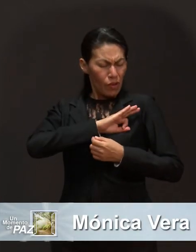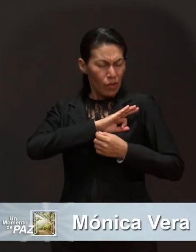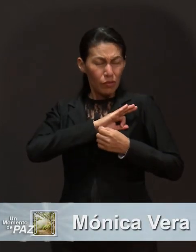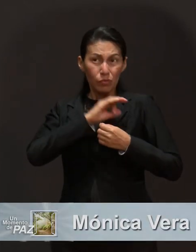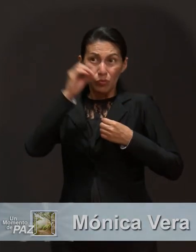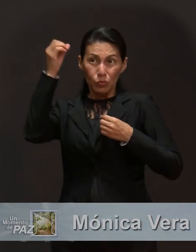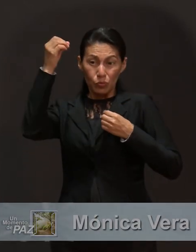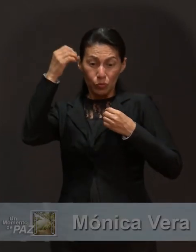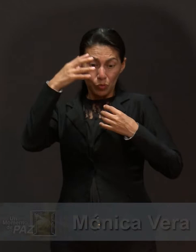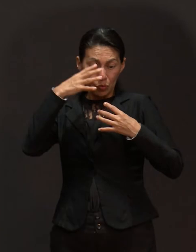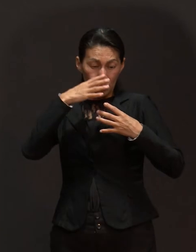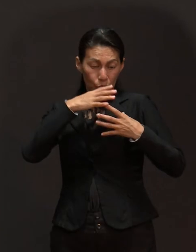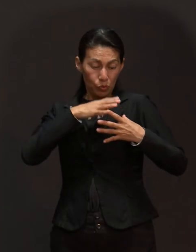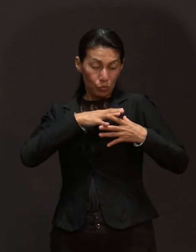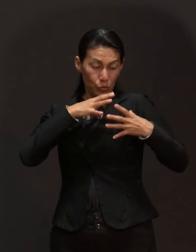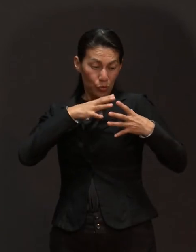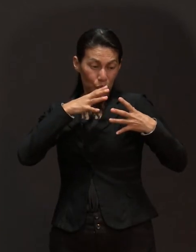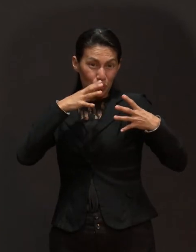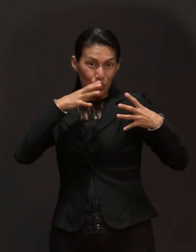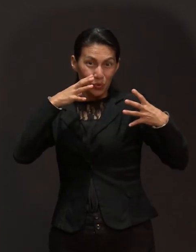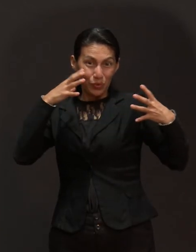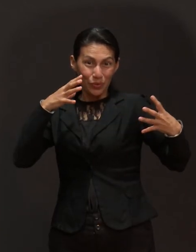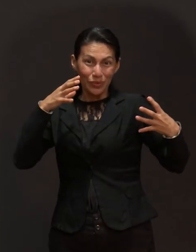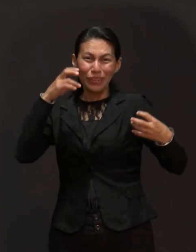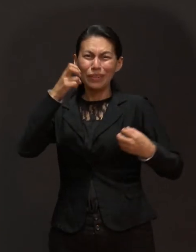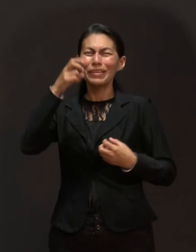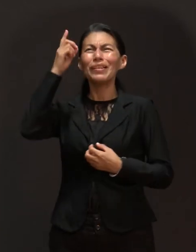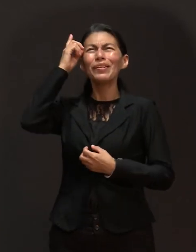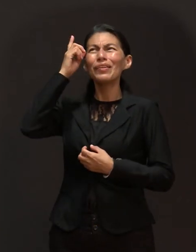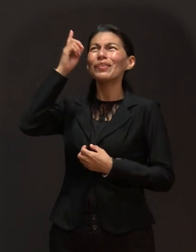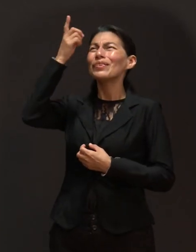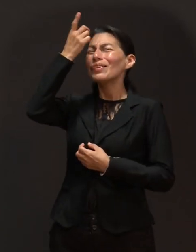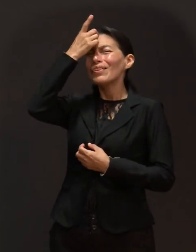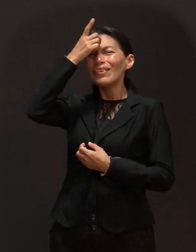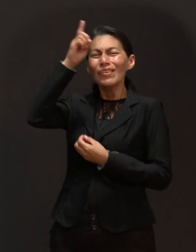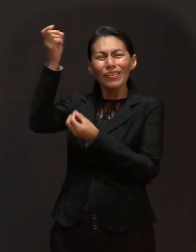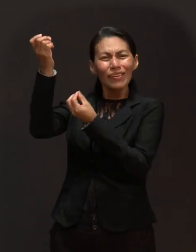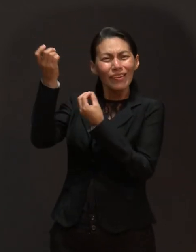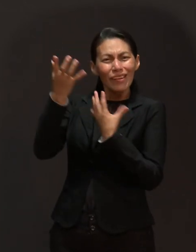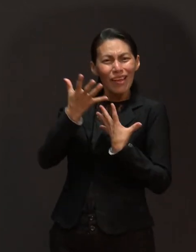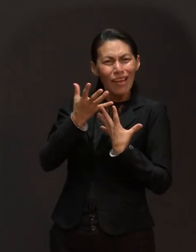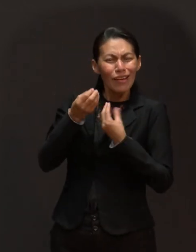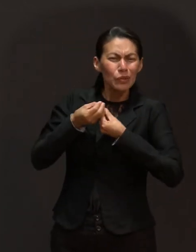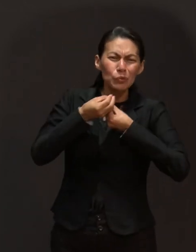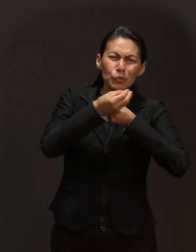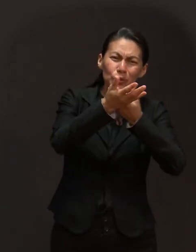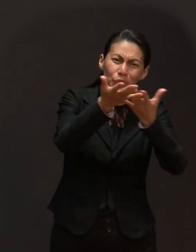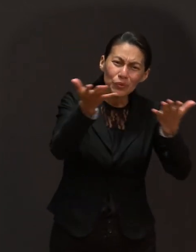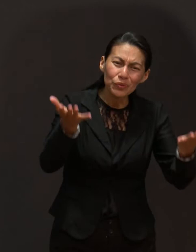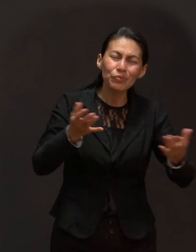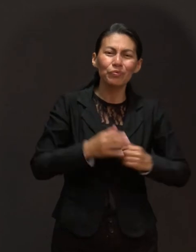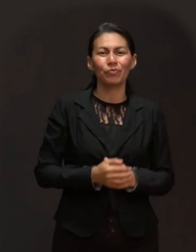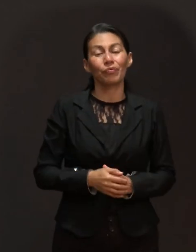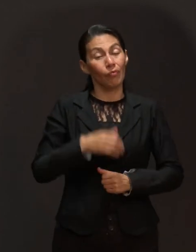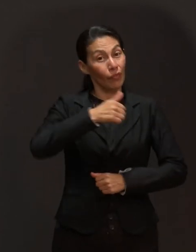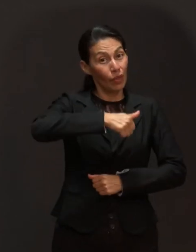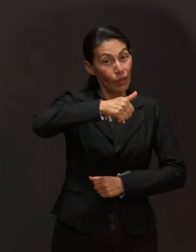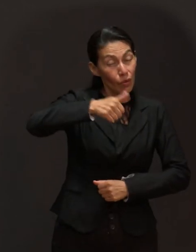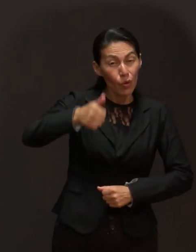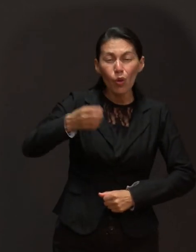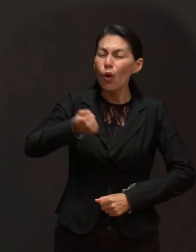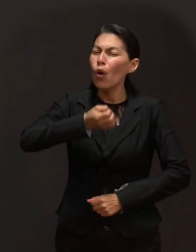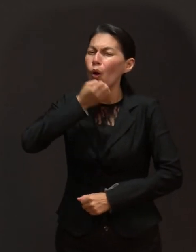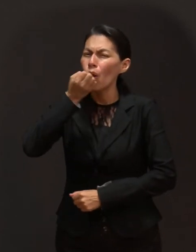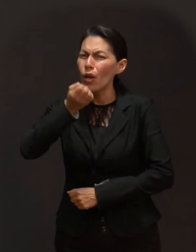fortaleciendo nuestra fe porque la fe es un don de Dios que su propósito principal